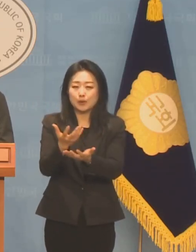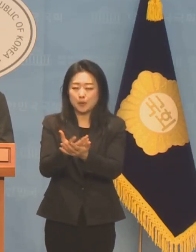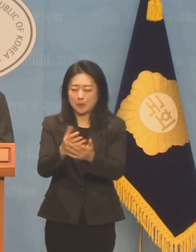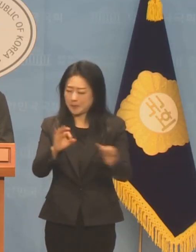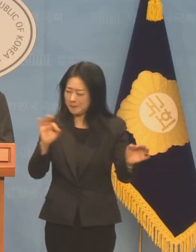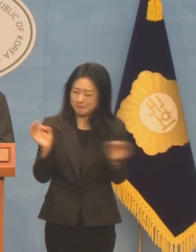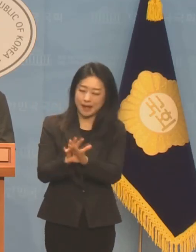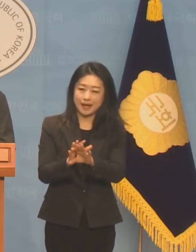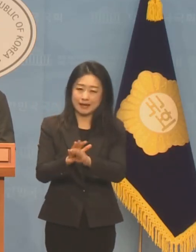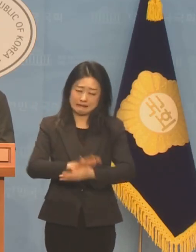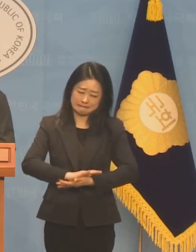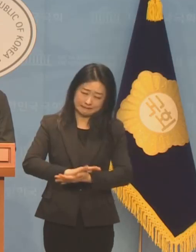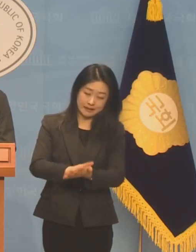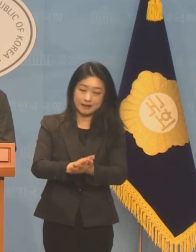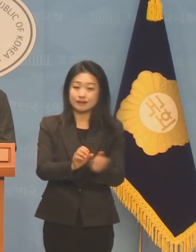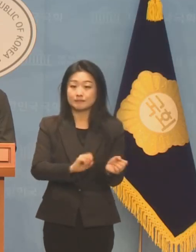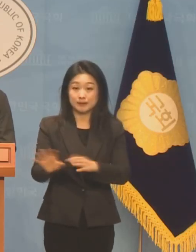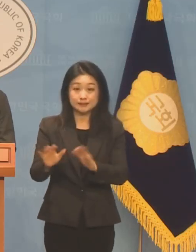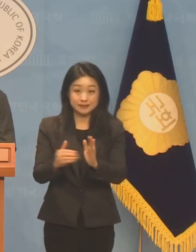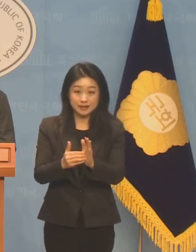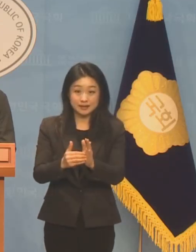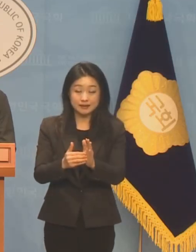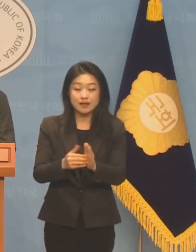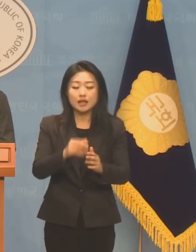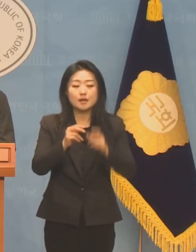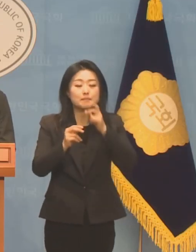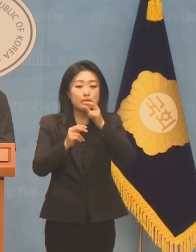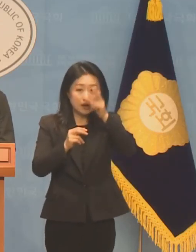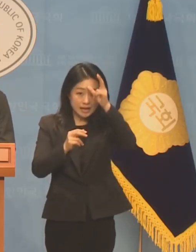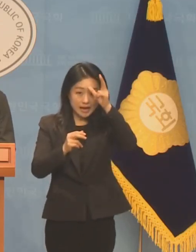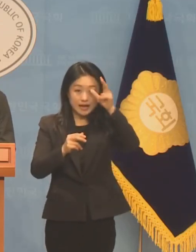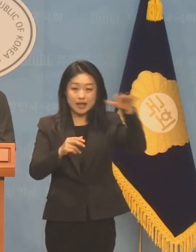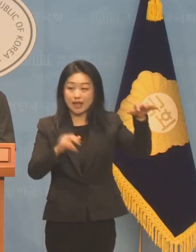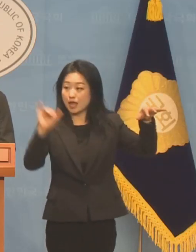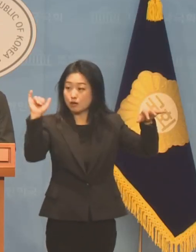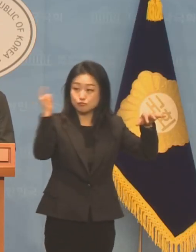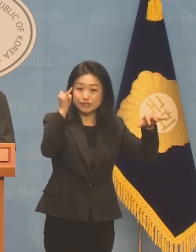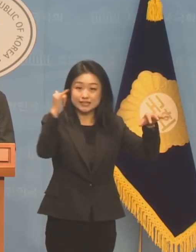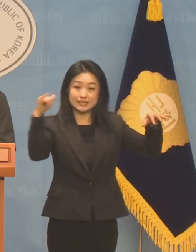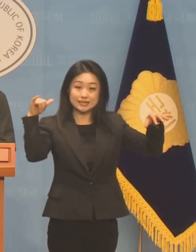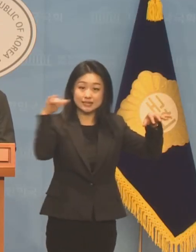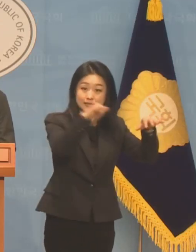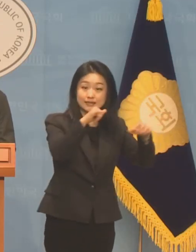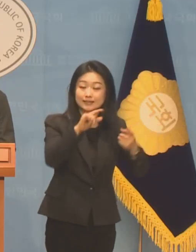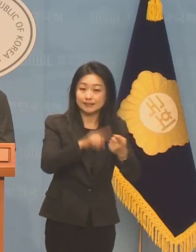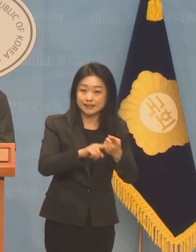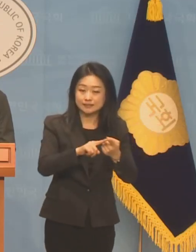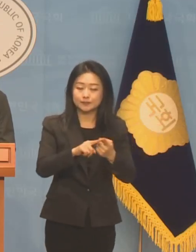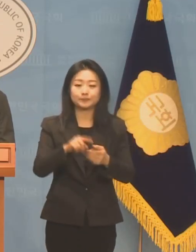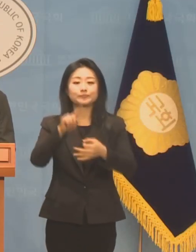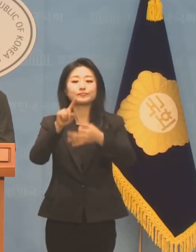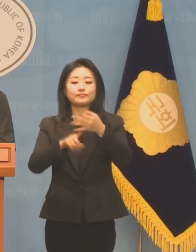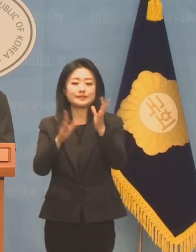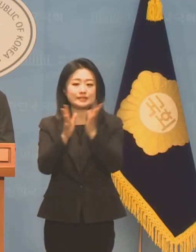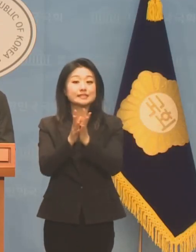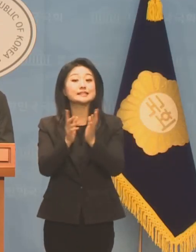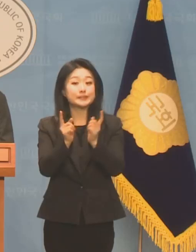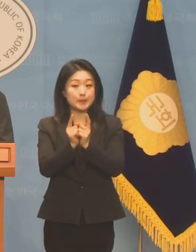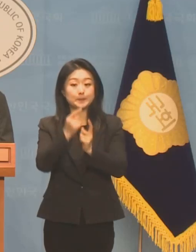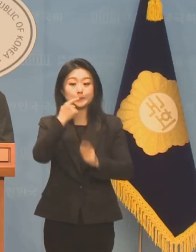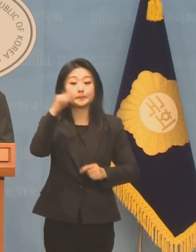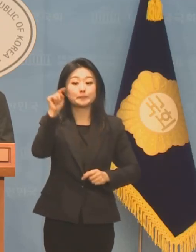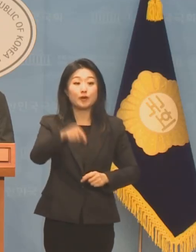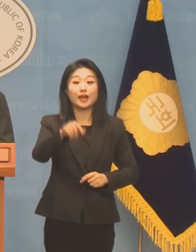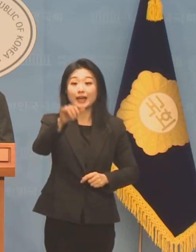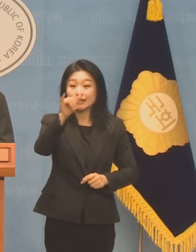자료까지 파쇄하고 있습니까? 이미 평양 무인기 의혹 관련해서는 윤석열이 직접 관여했다는 군